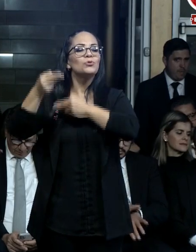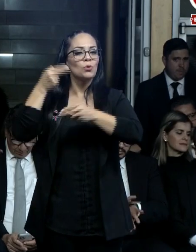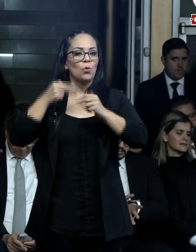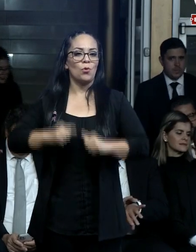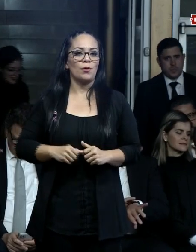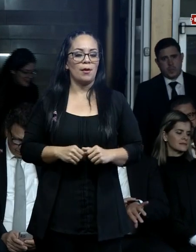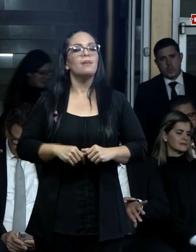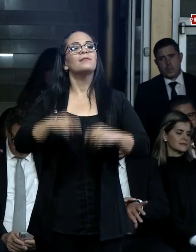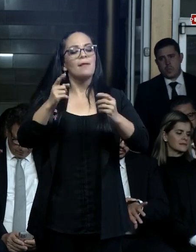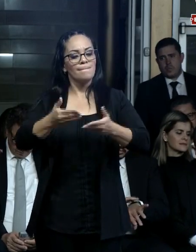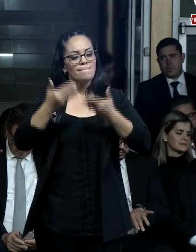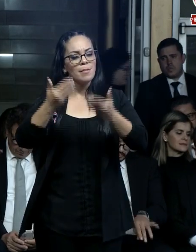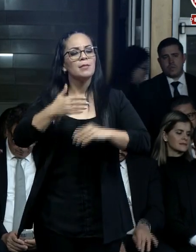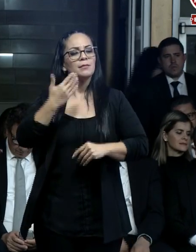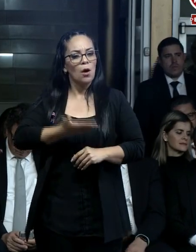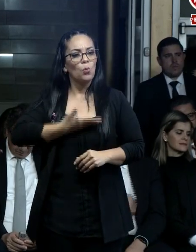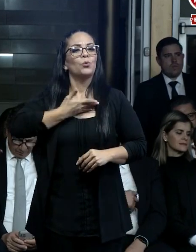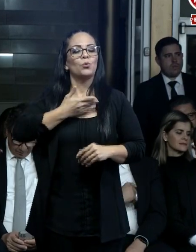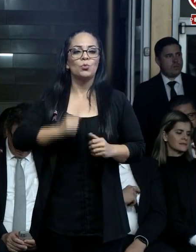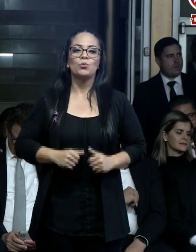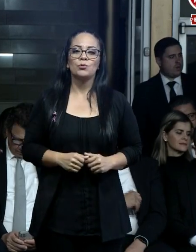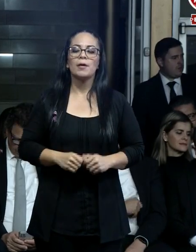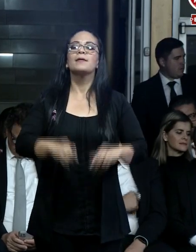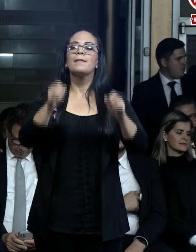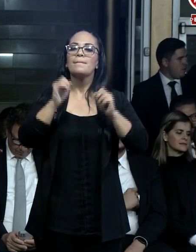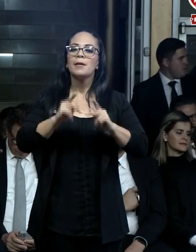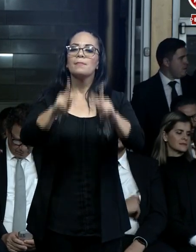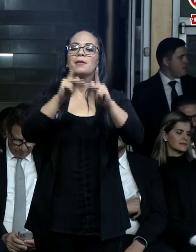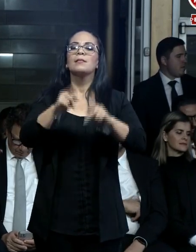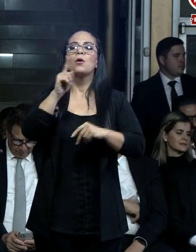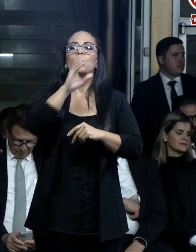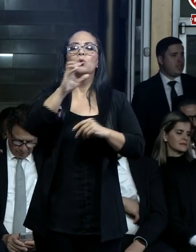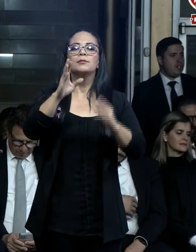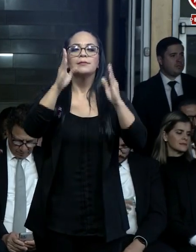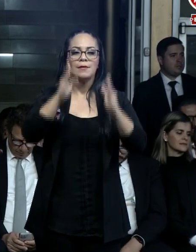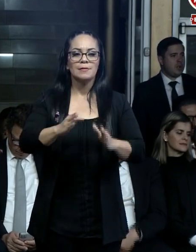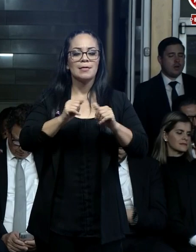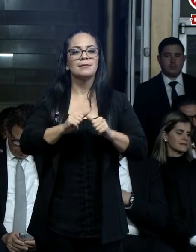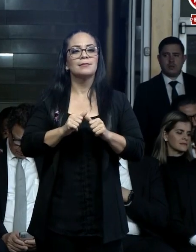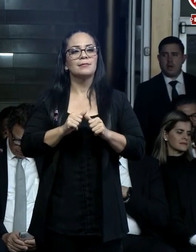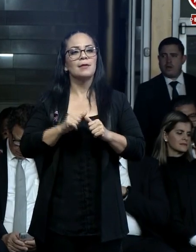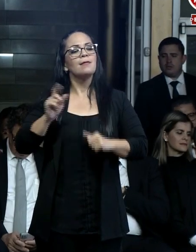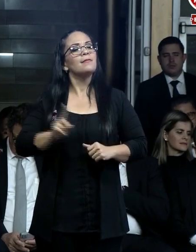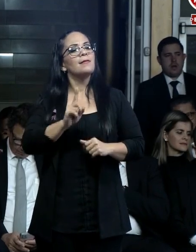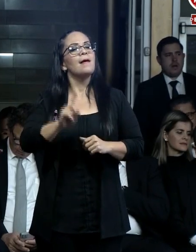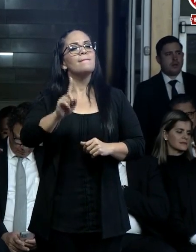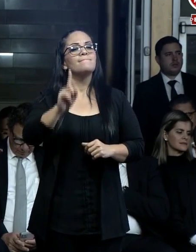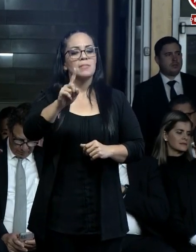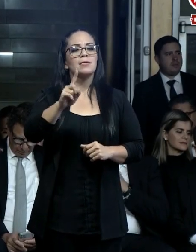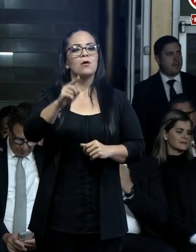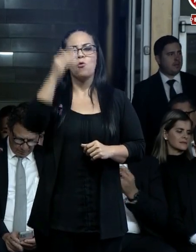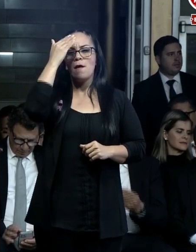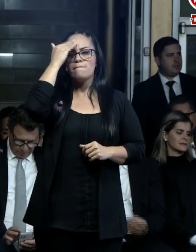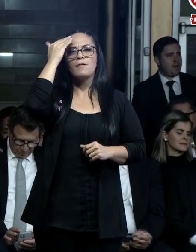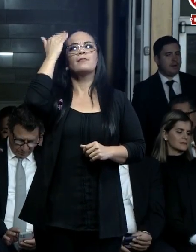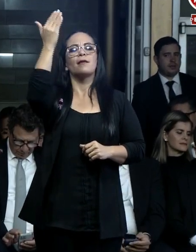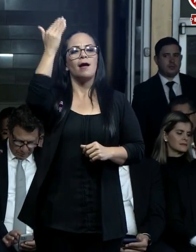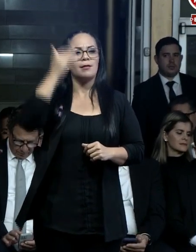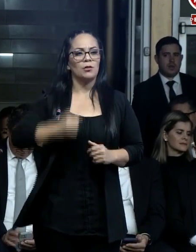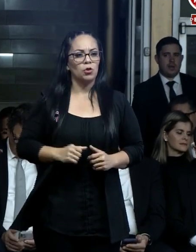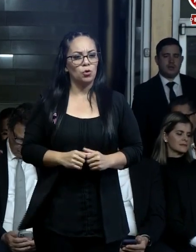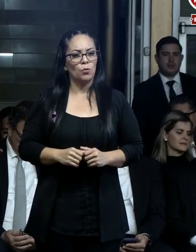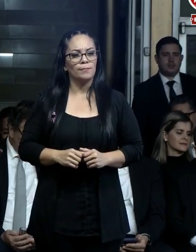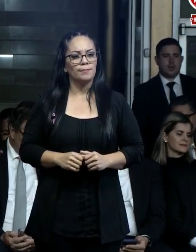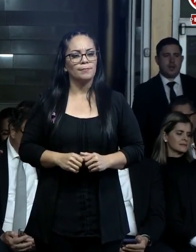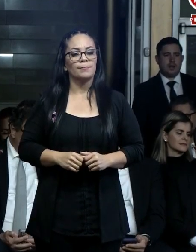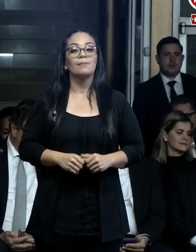que merezca orgullo, que permita que un costarricense camine con la frente en alto,